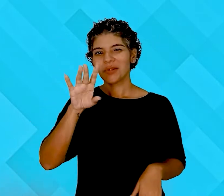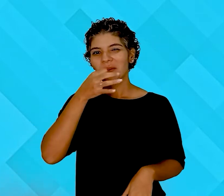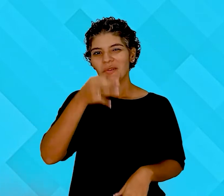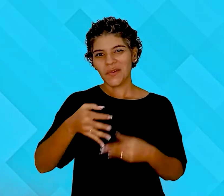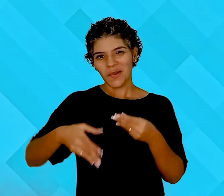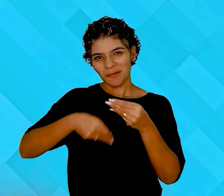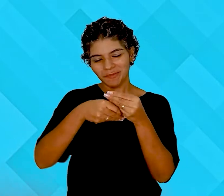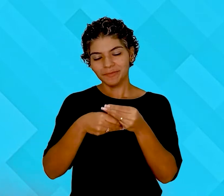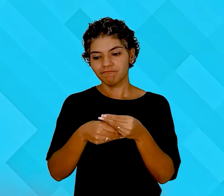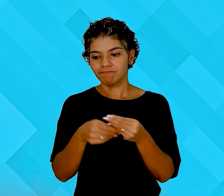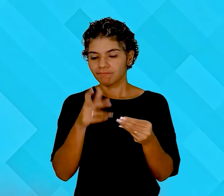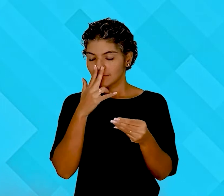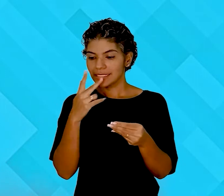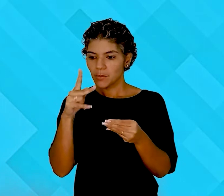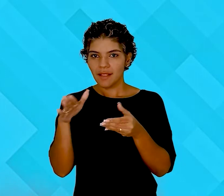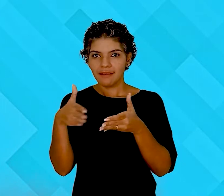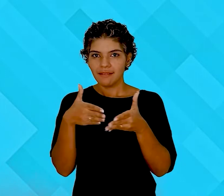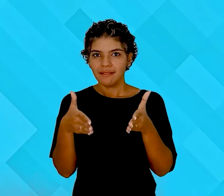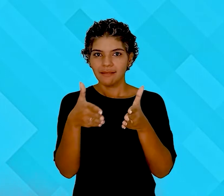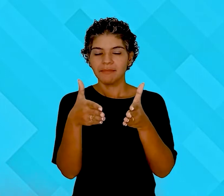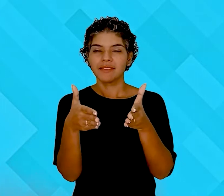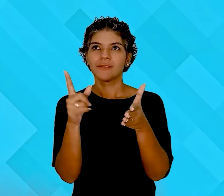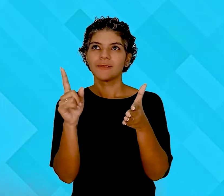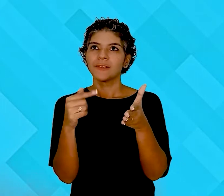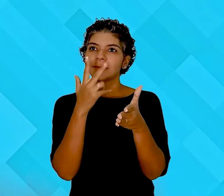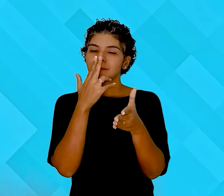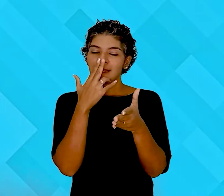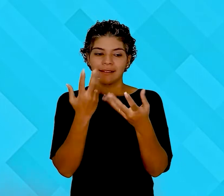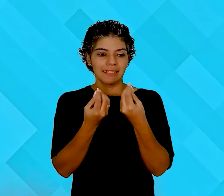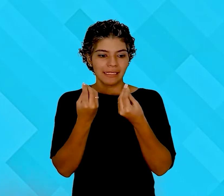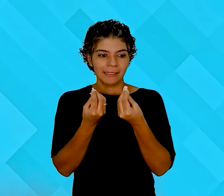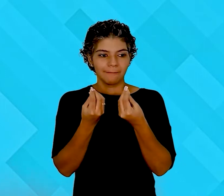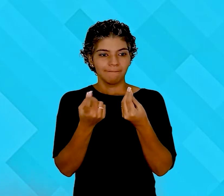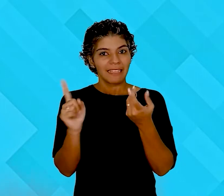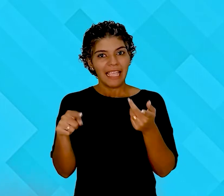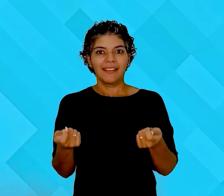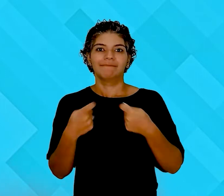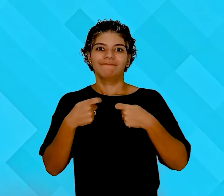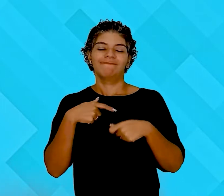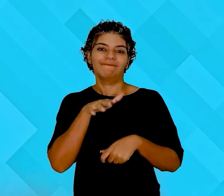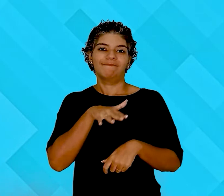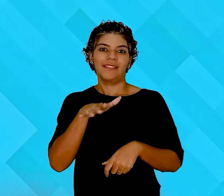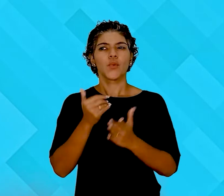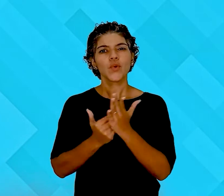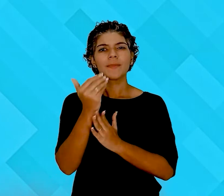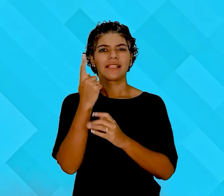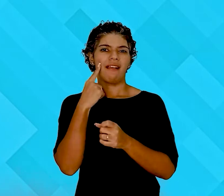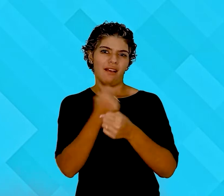ano passado, até por conta da pandemia, estava sem emprego, e eu fiz uma coisa artesanal de venda de panetones, e eu fiz